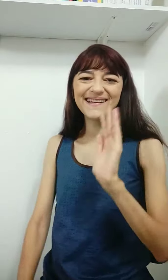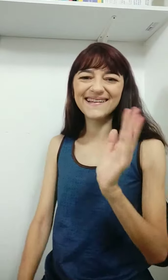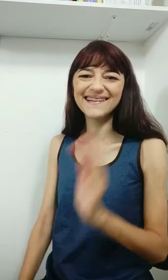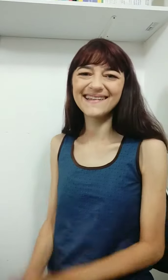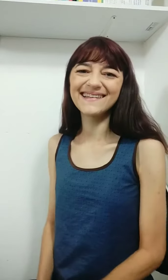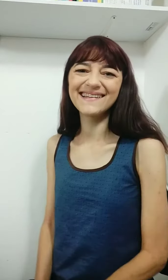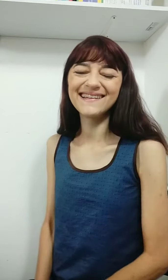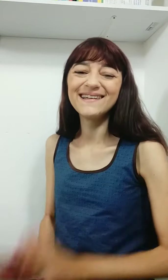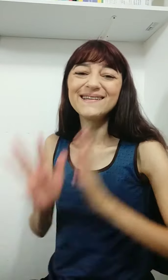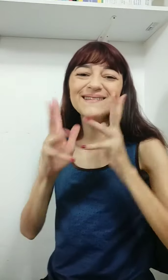Olá.